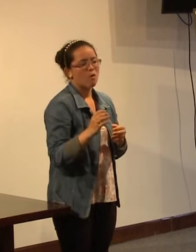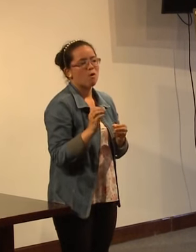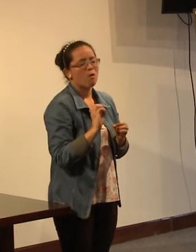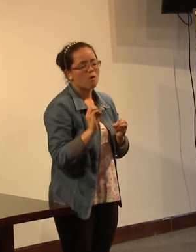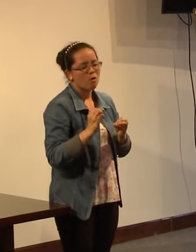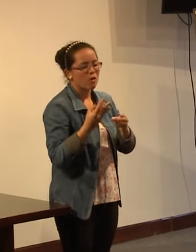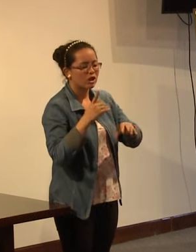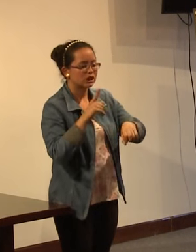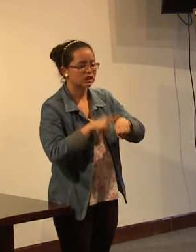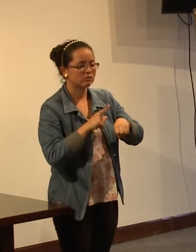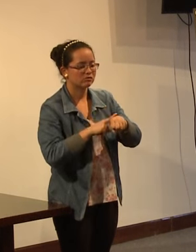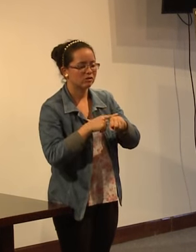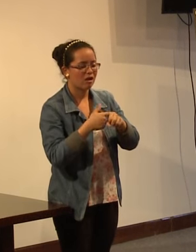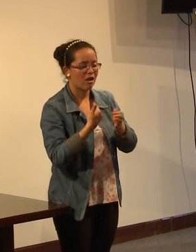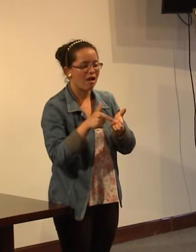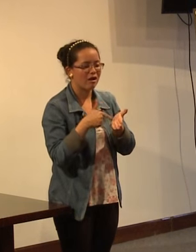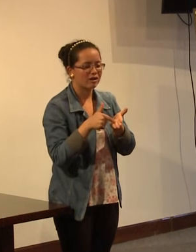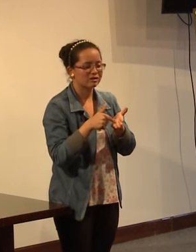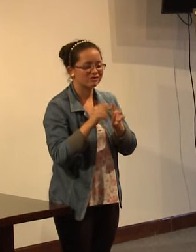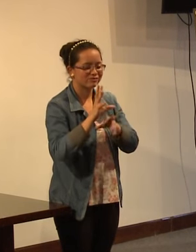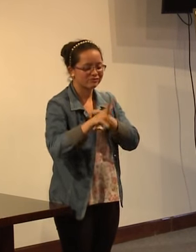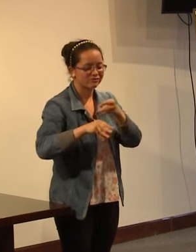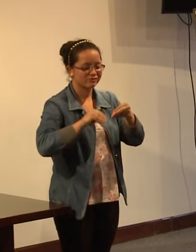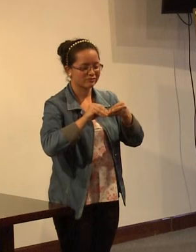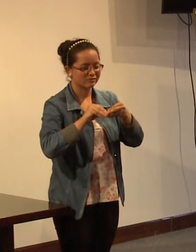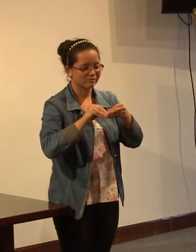que le permiten, ¿ustedes saben cuántas aplicaciones hay para